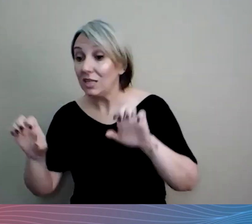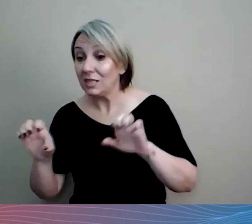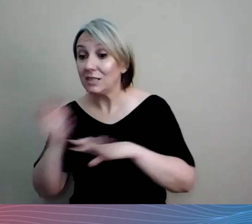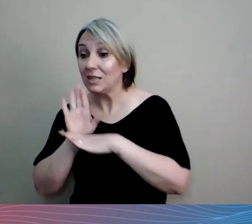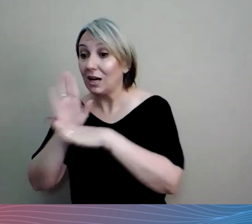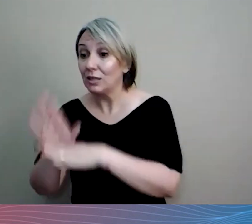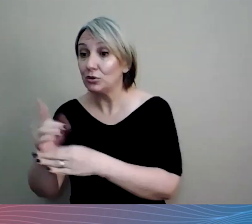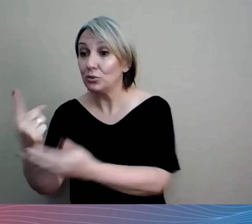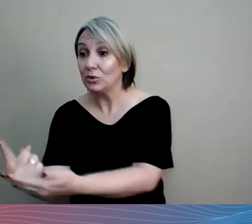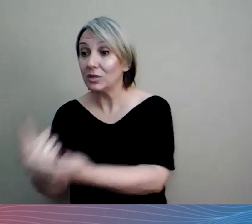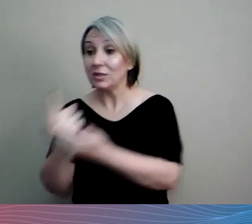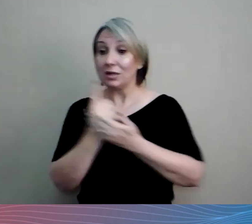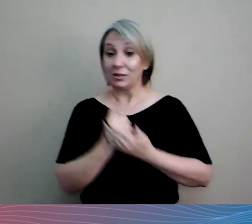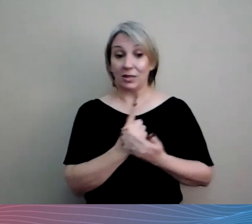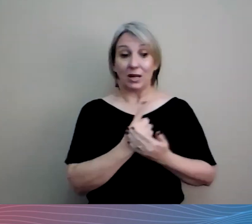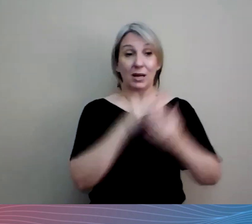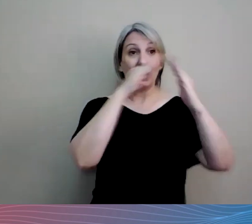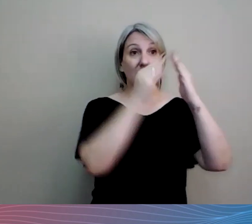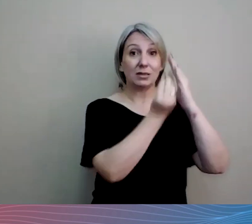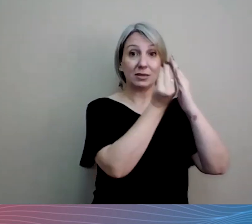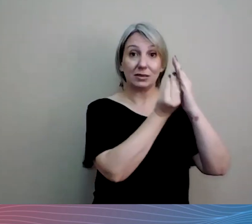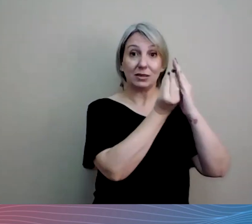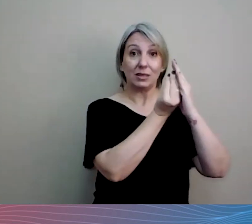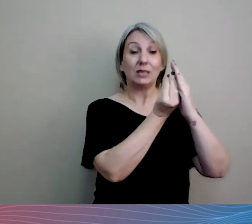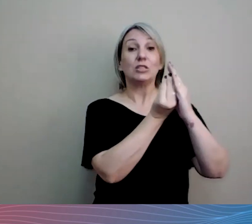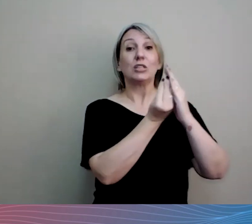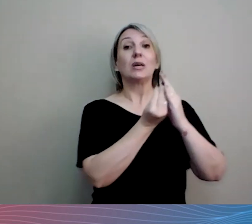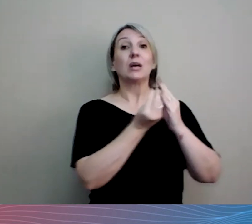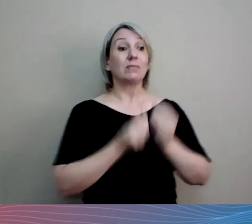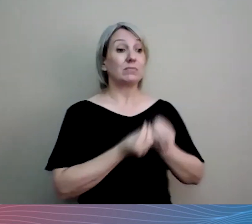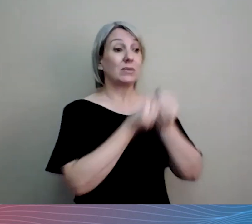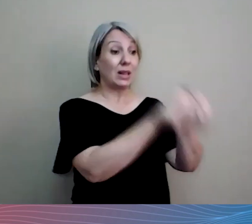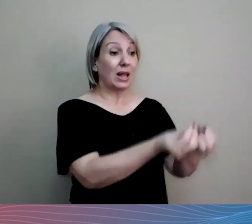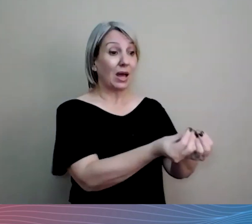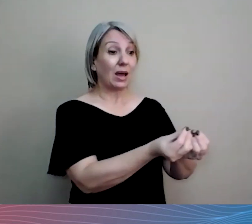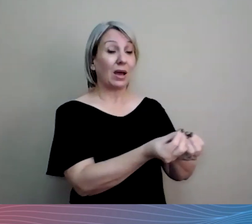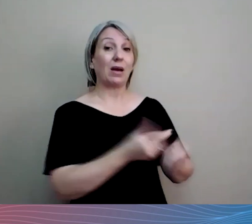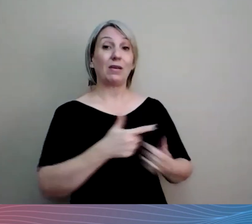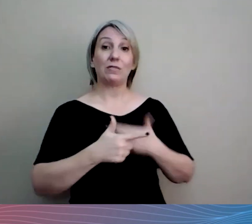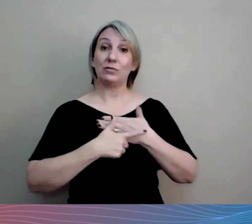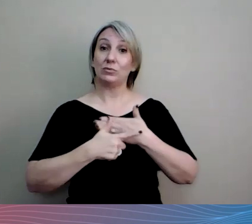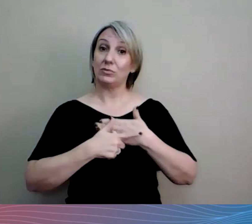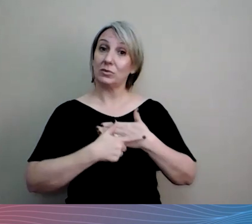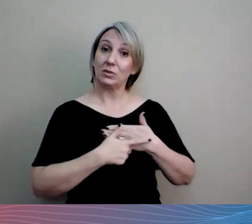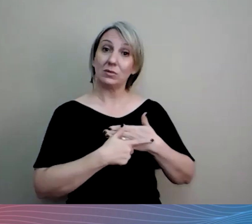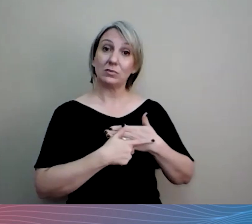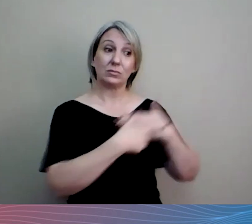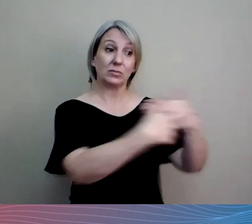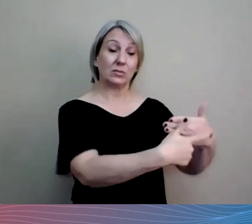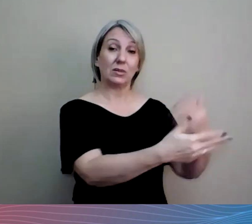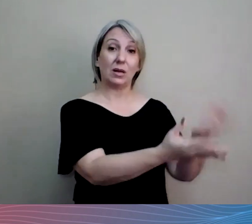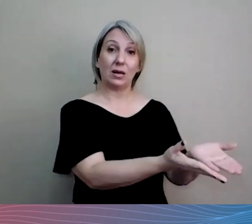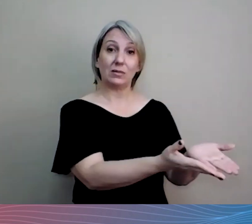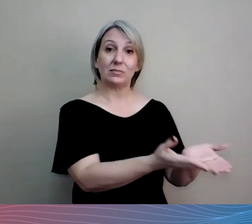que estava sendo cuidado pelos grupos de homem de oração. Terminou a reunião em São Paulo, ele veio me procurar.